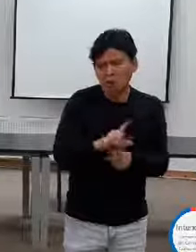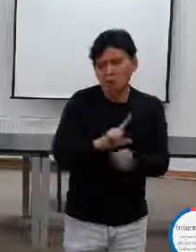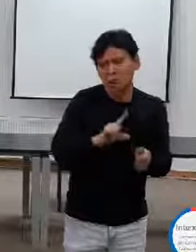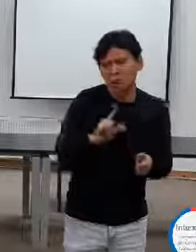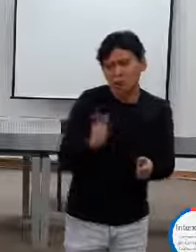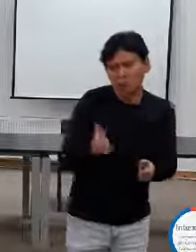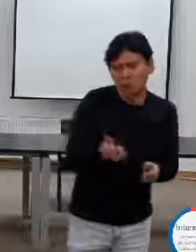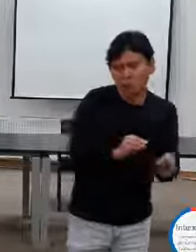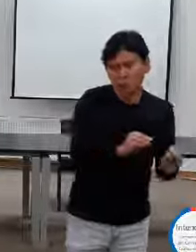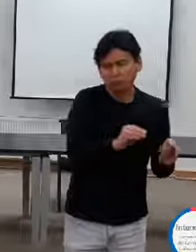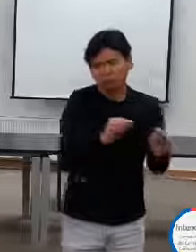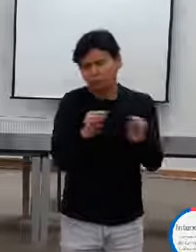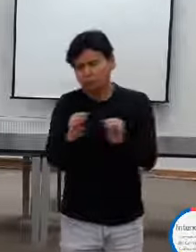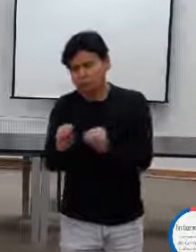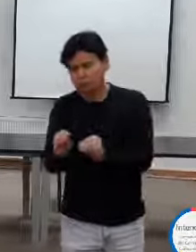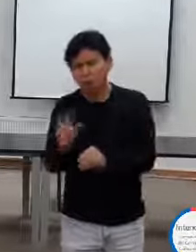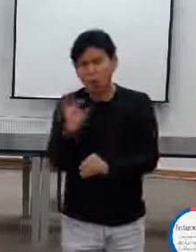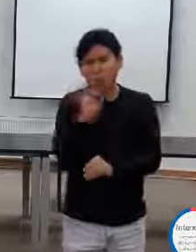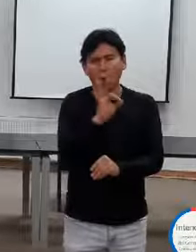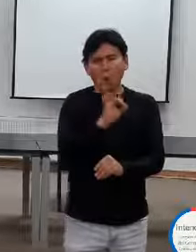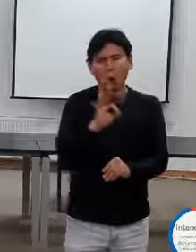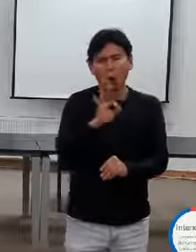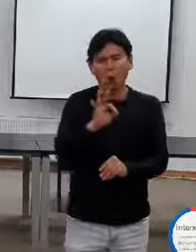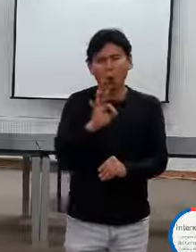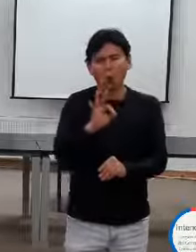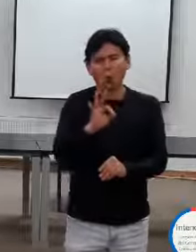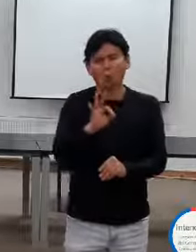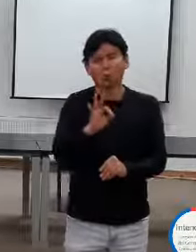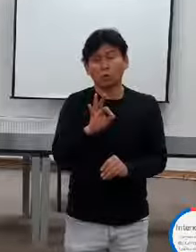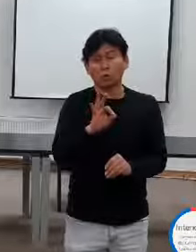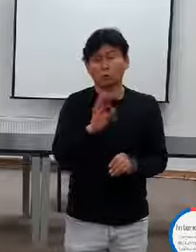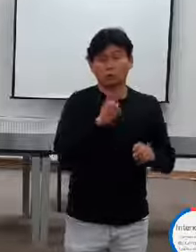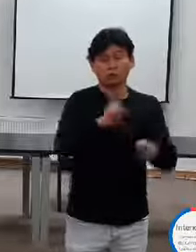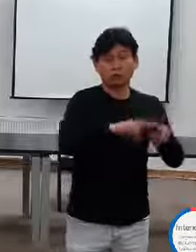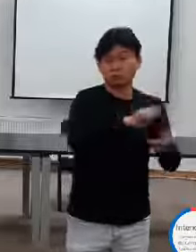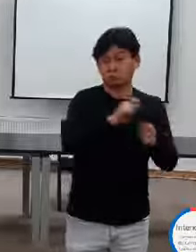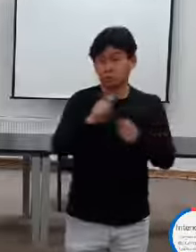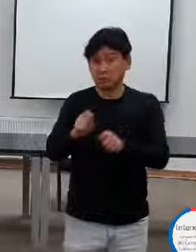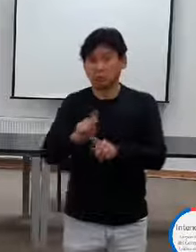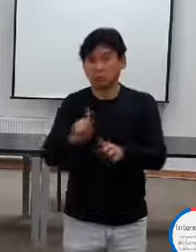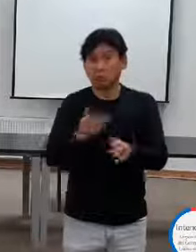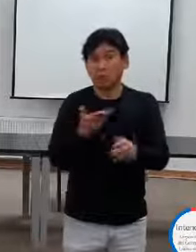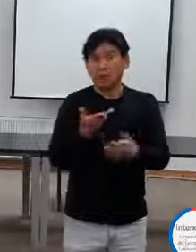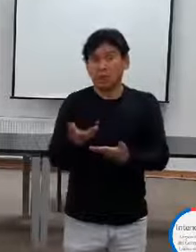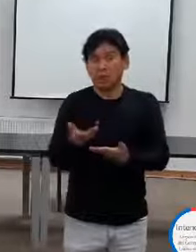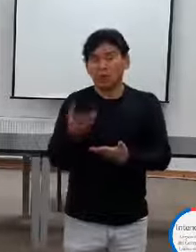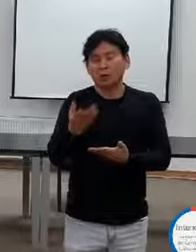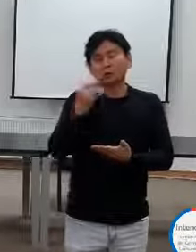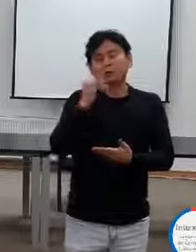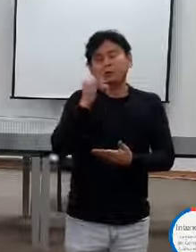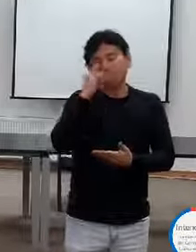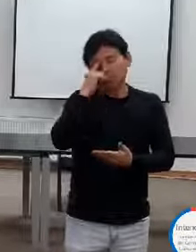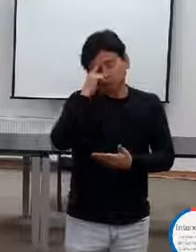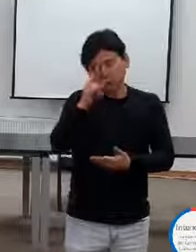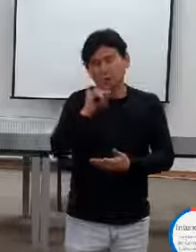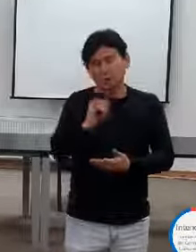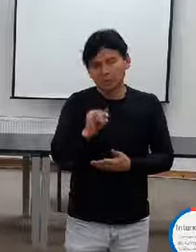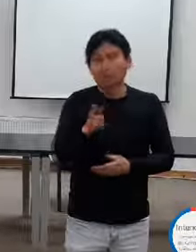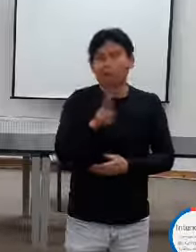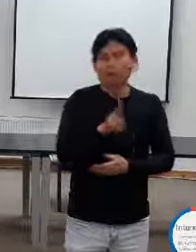demora o inclusive de que no se dieron los montos de los cuales ellos solicitaban sin embargo